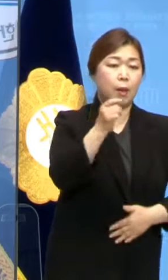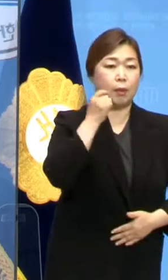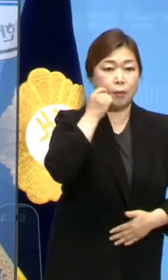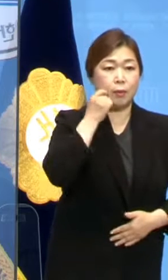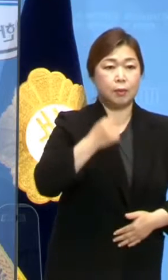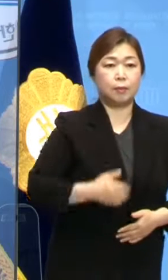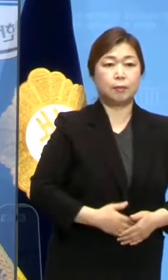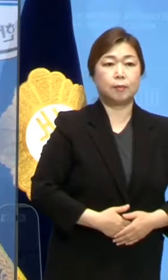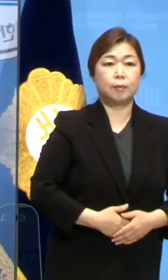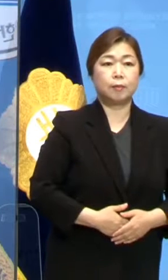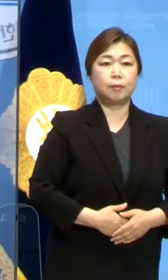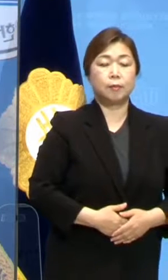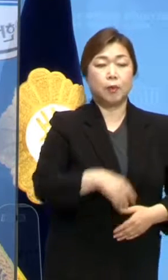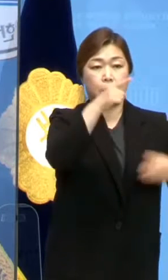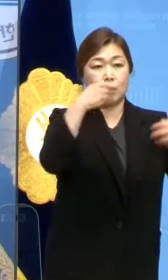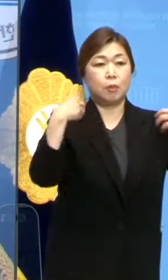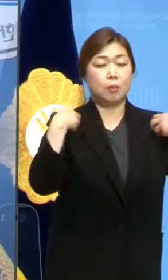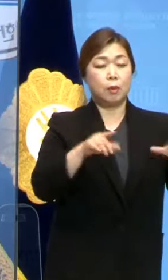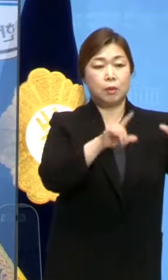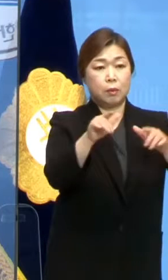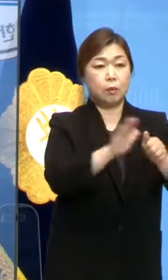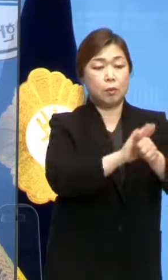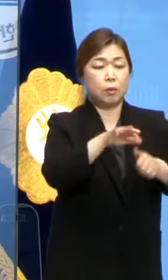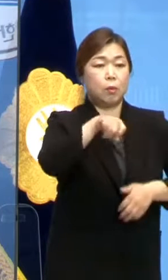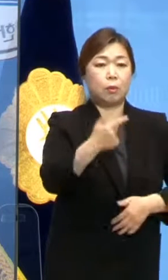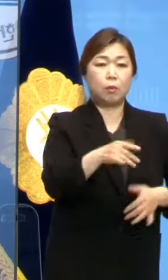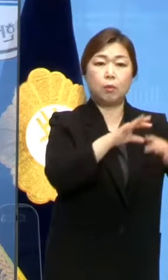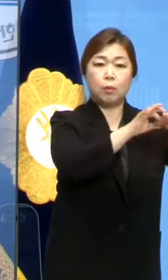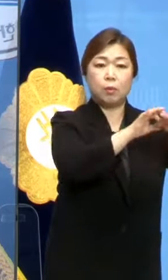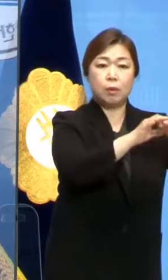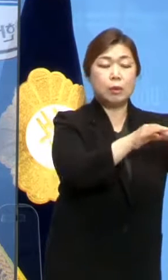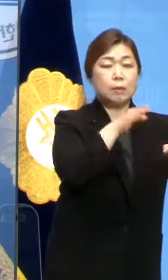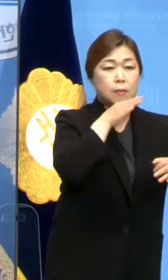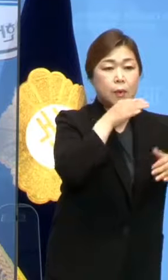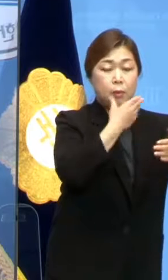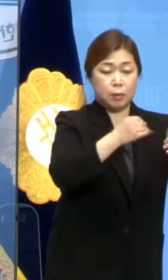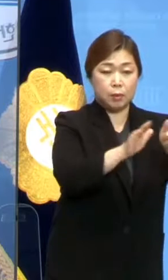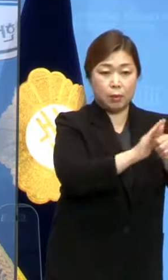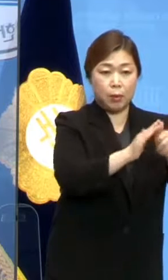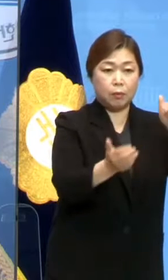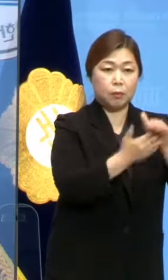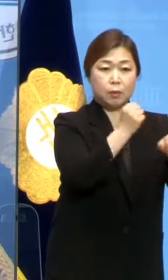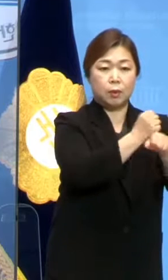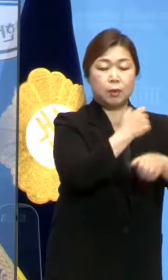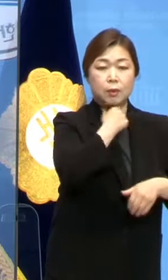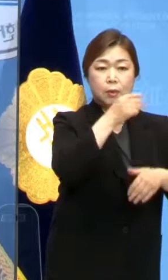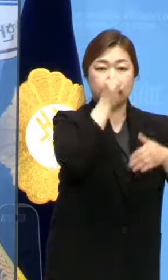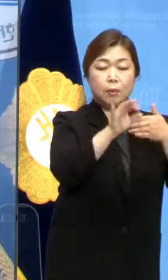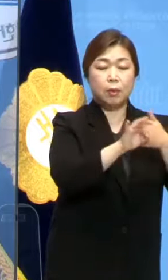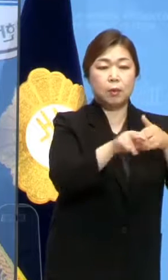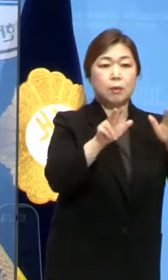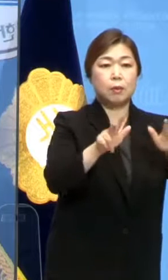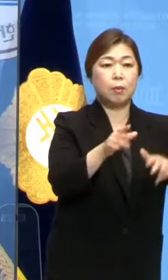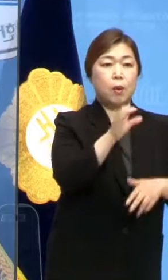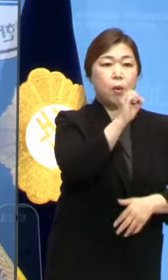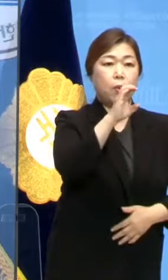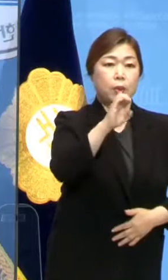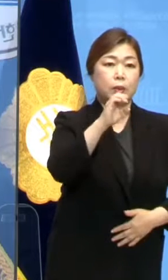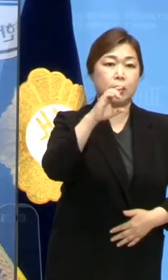것이다 정부가 사회 서비스를 통해 진정한 복지사의 구현을 원한다면 현재 oecd